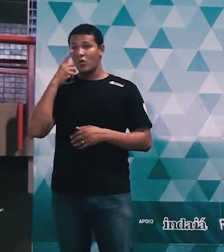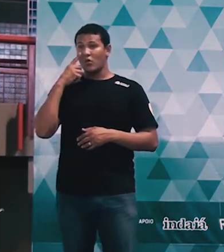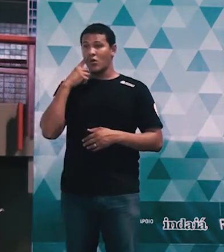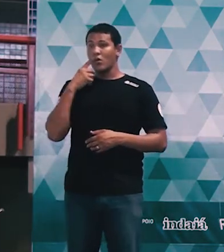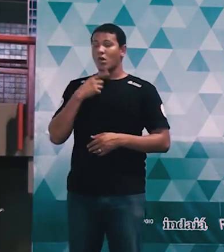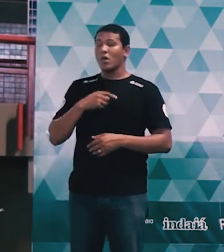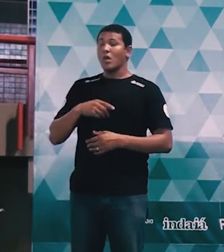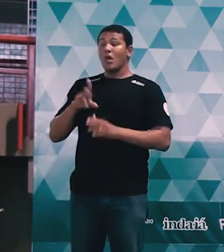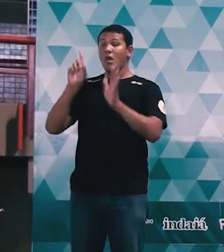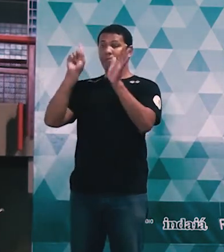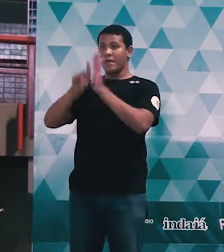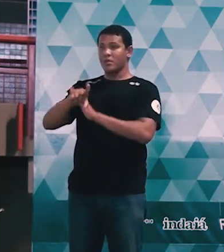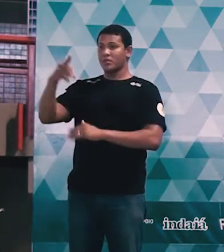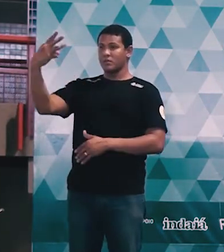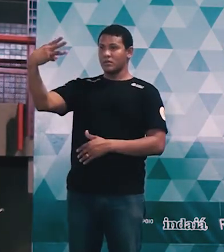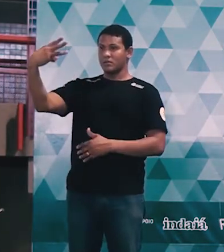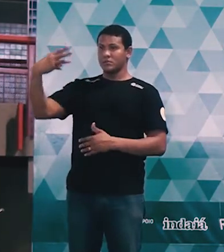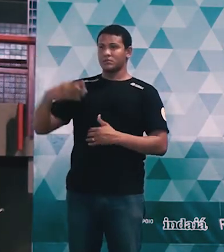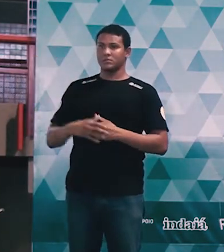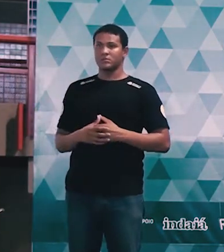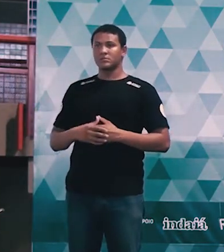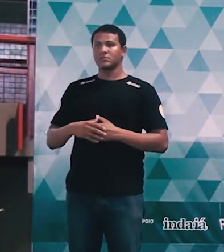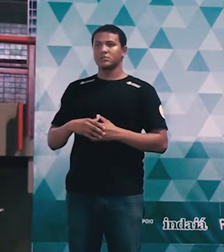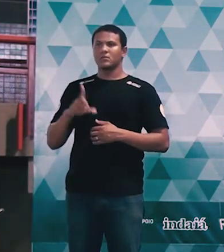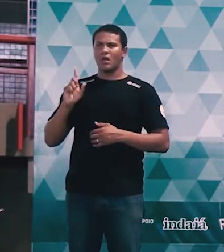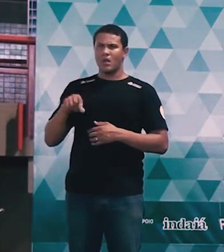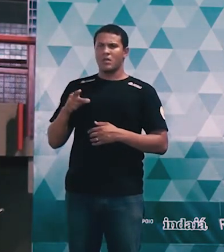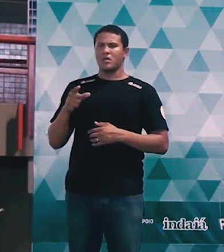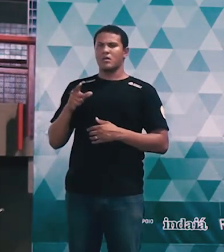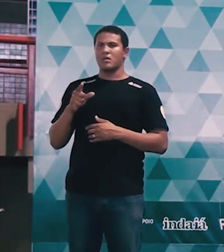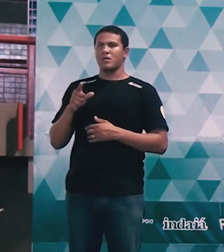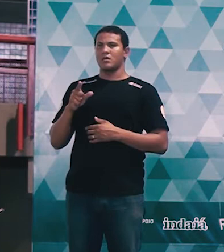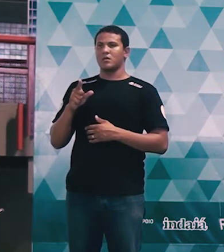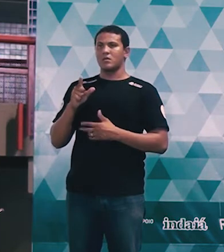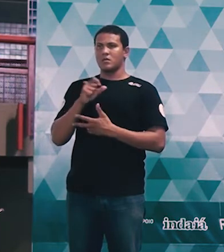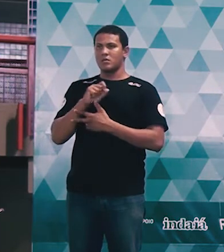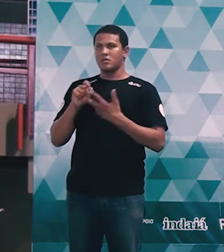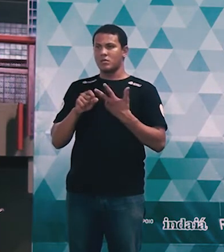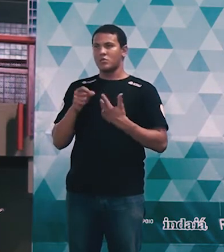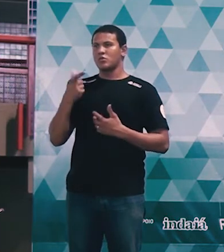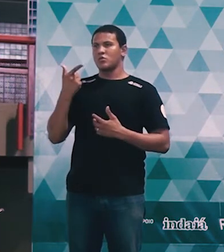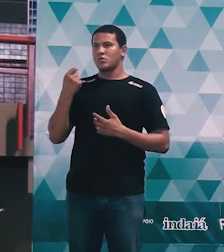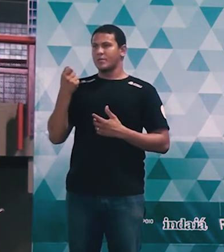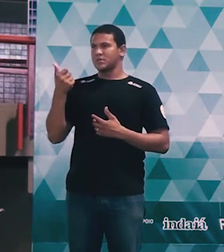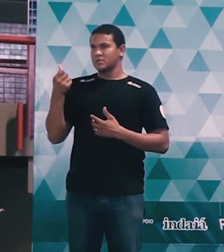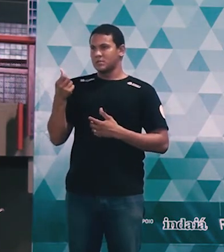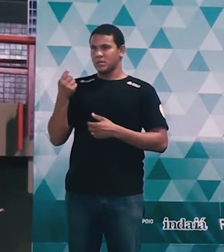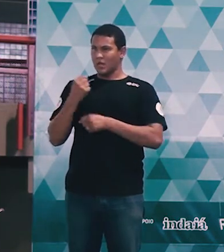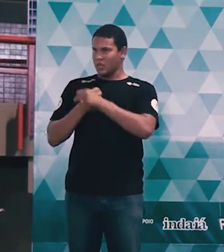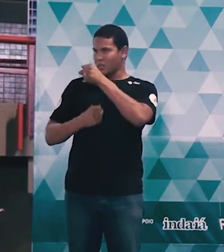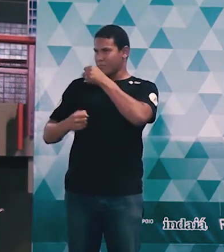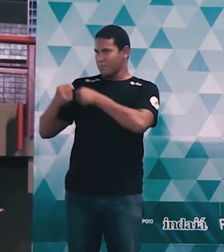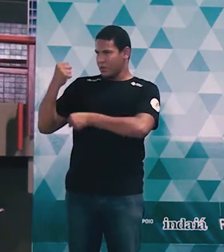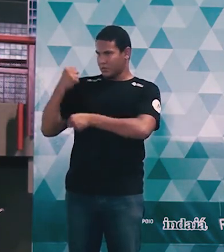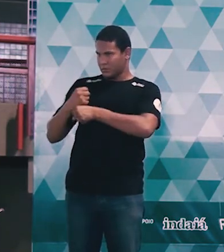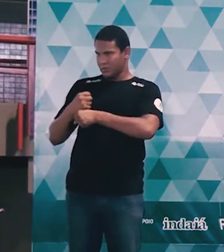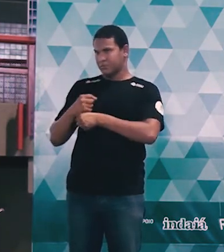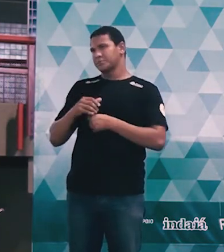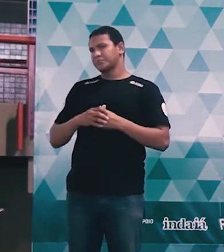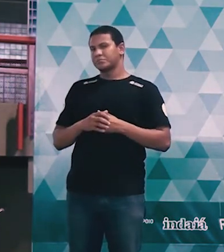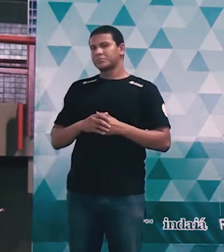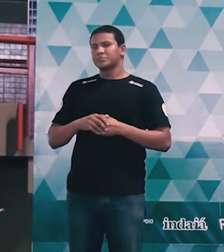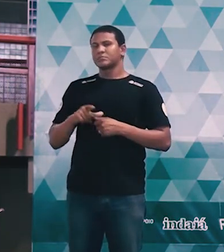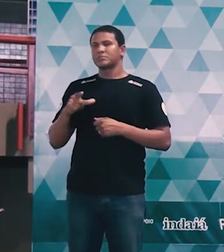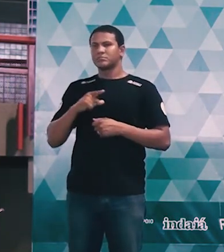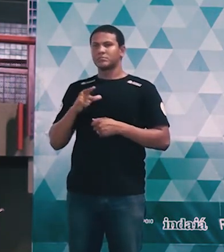questão, então, é o seguinte. Foi uma questão da prova de 2016, do Enem. O enunciado é assim, ó.